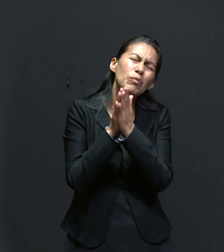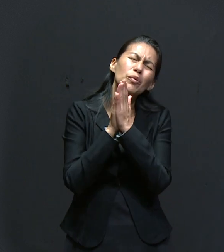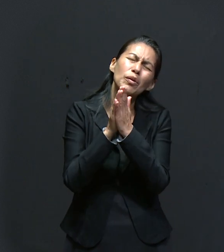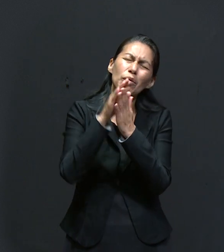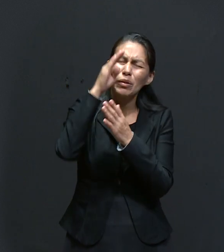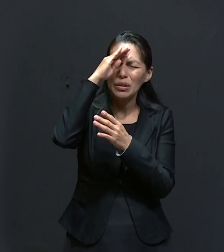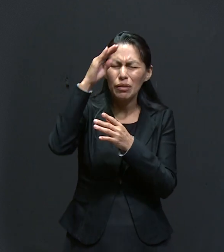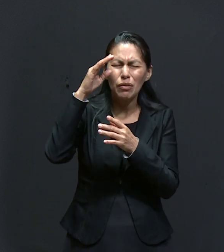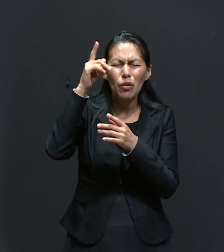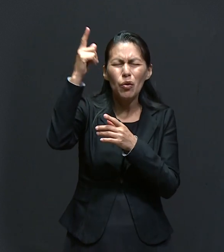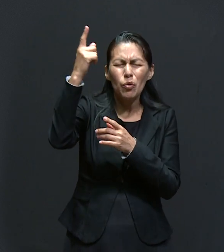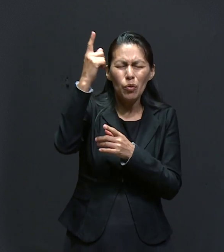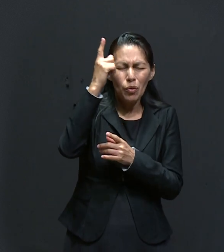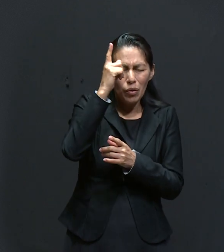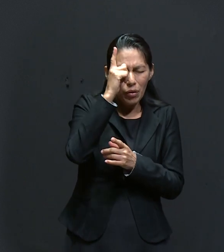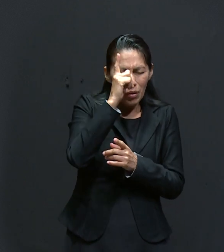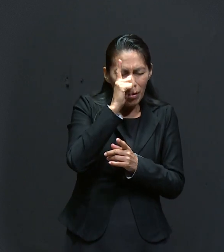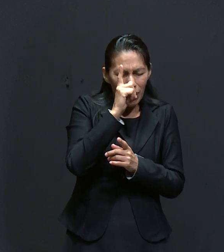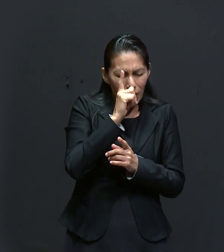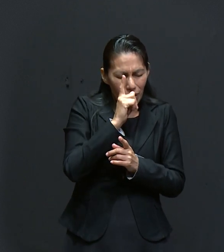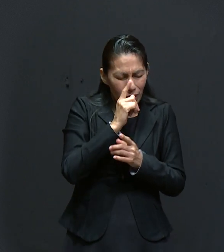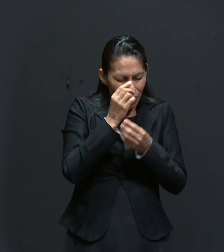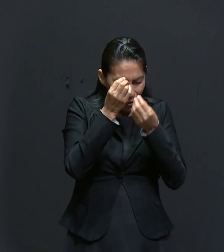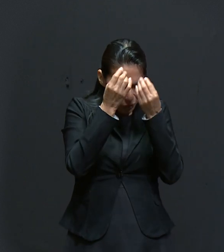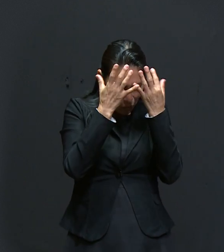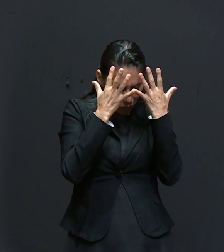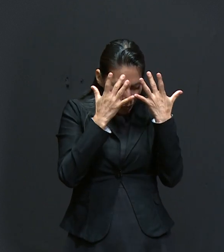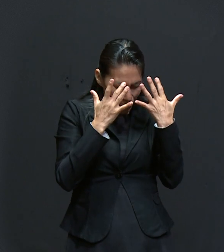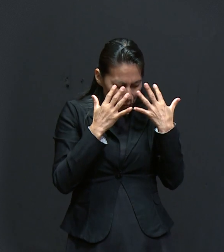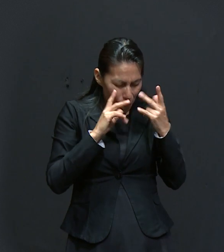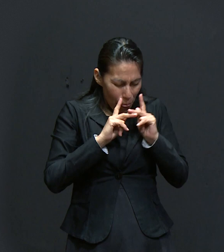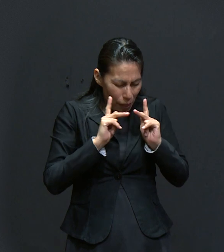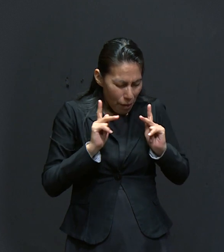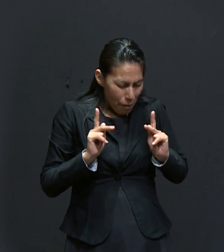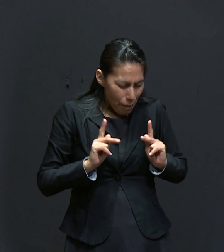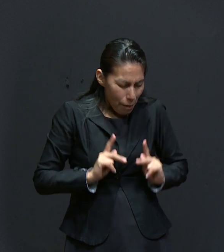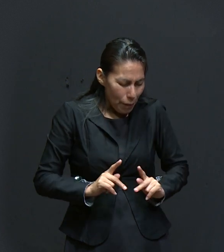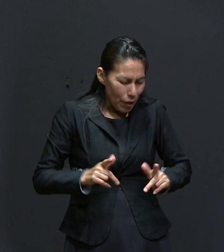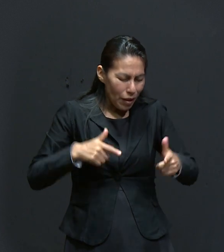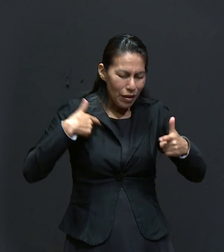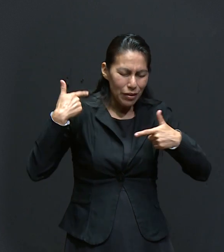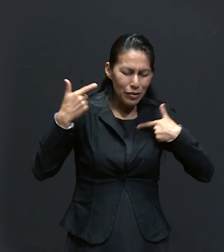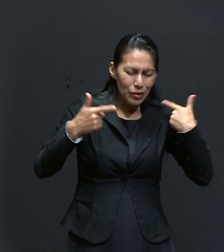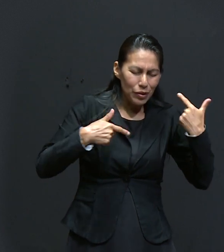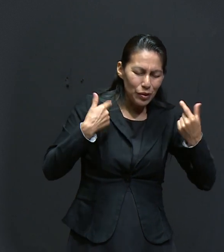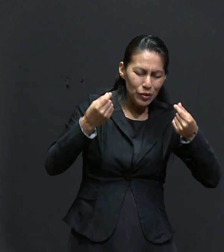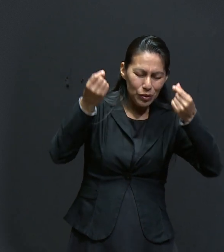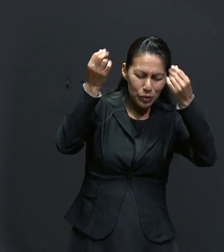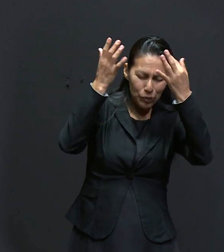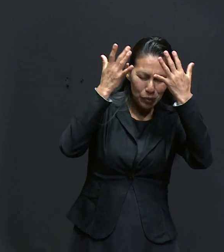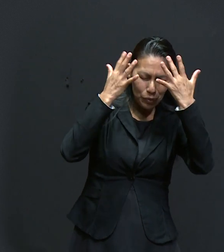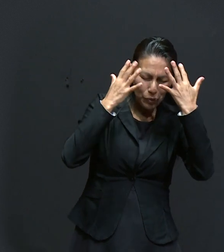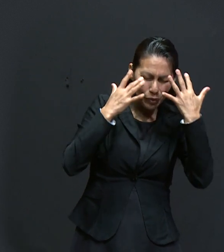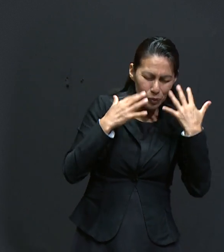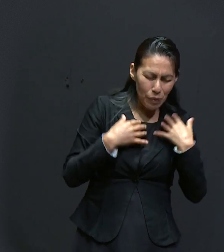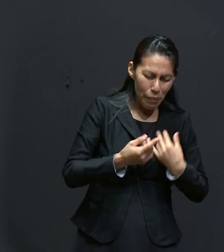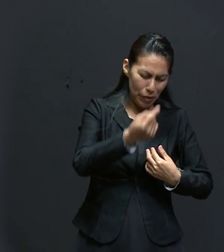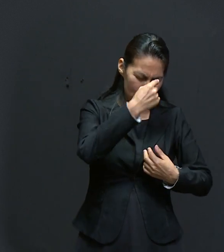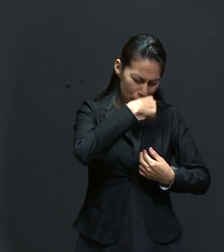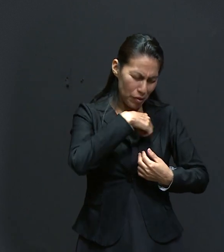tu presencia ponga paz y gozo en nuestros hogares y en nuestro corazón